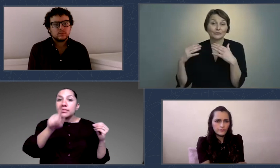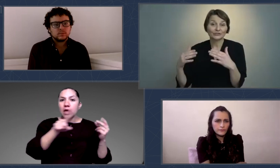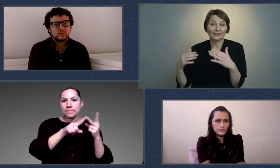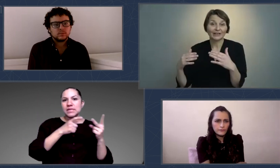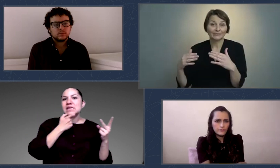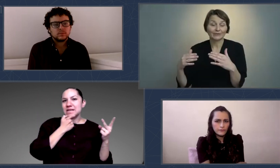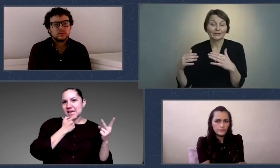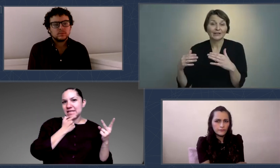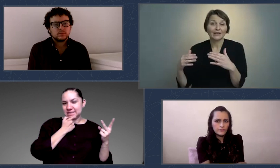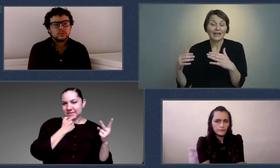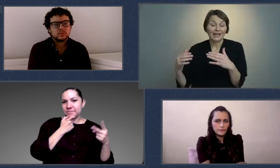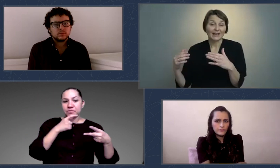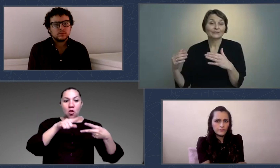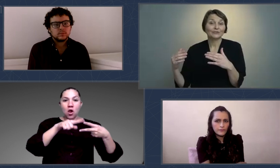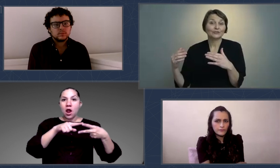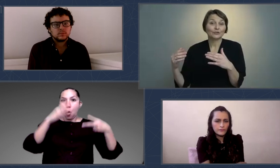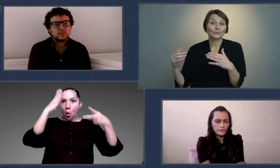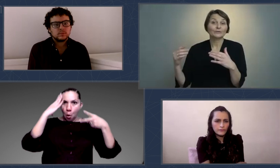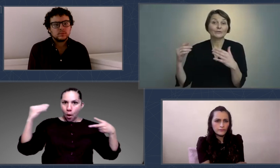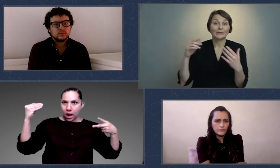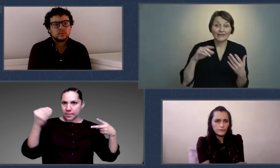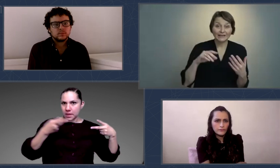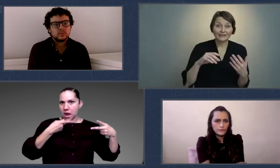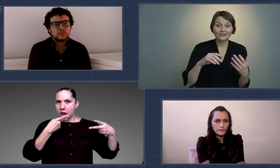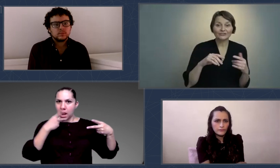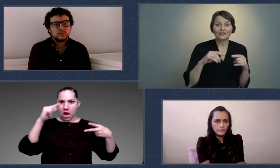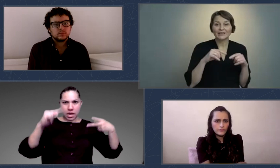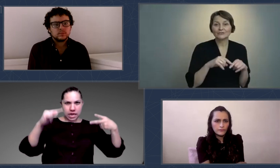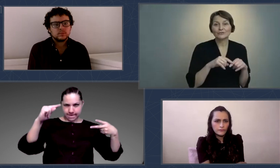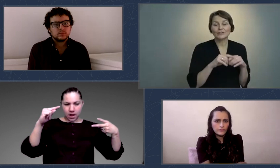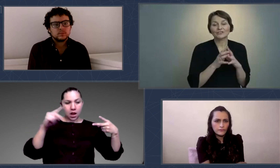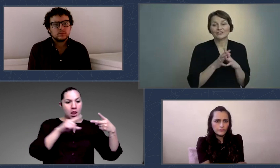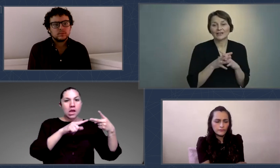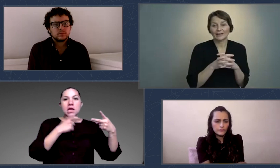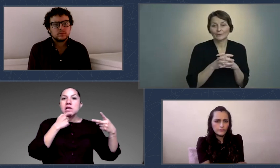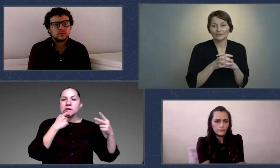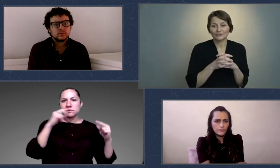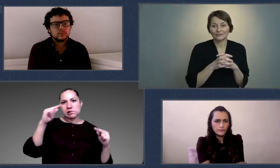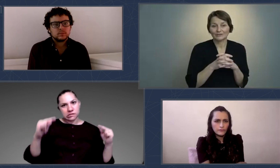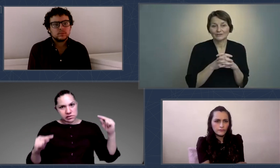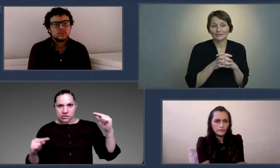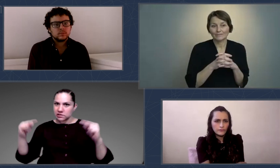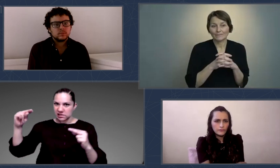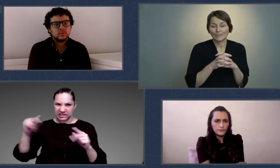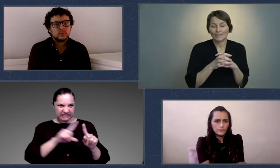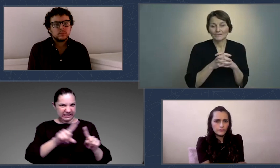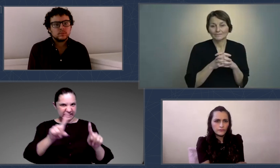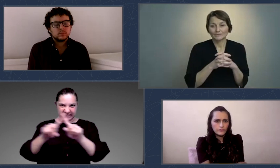inglés varían mucho. Entonces, nosotros como intérpretes, a